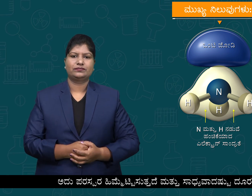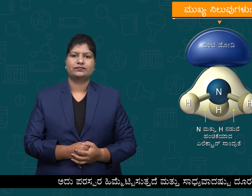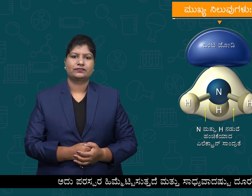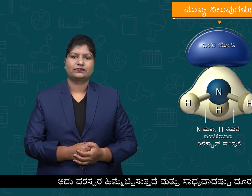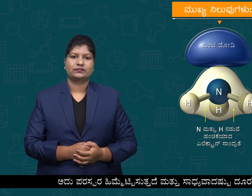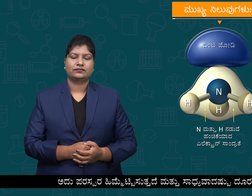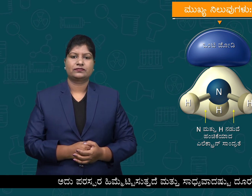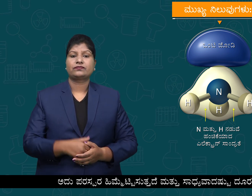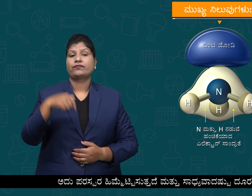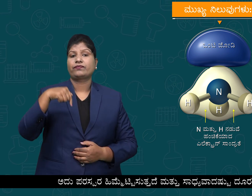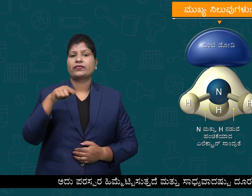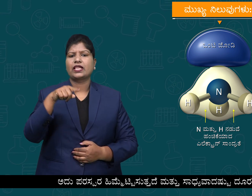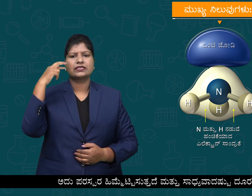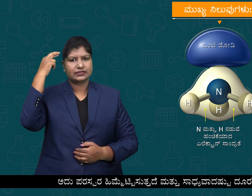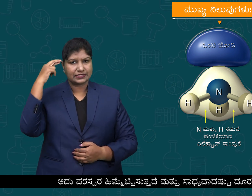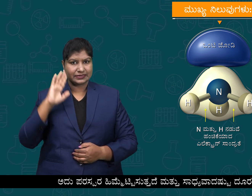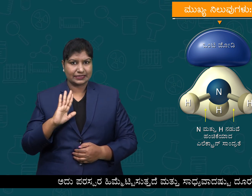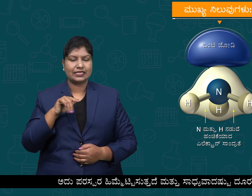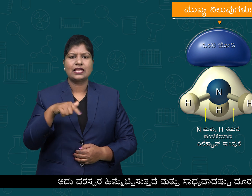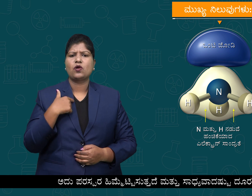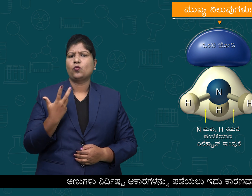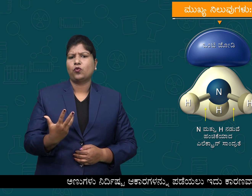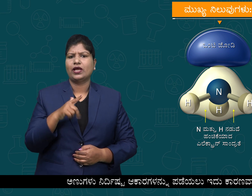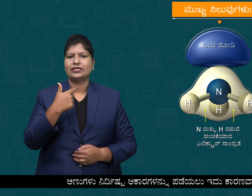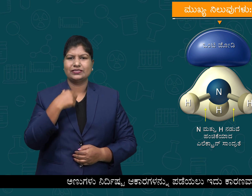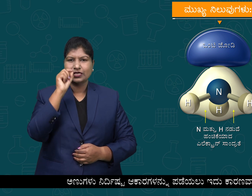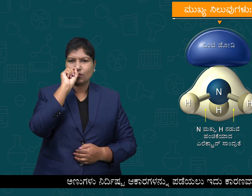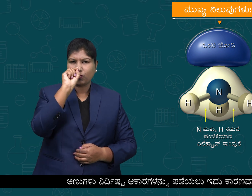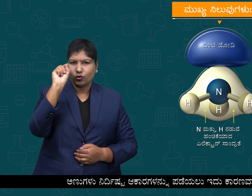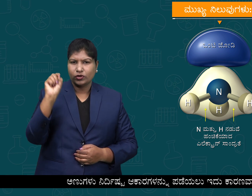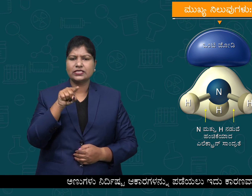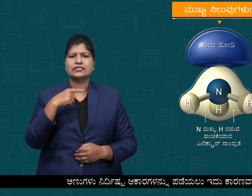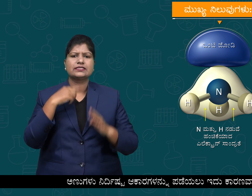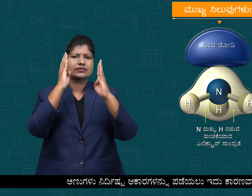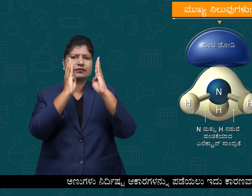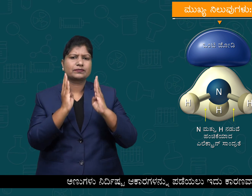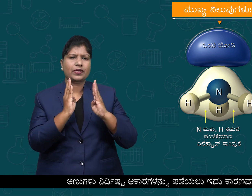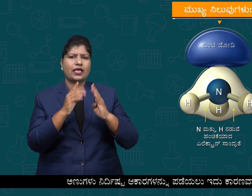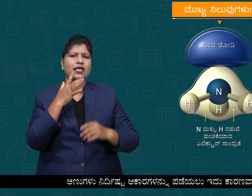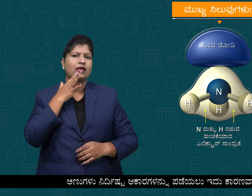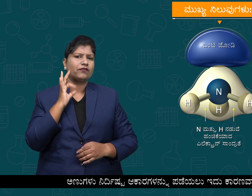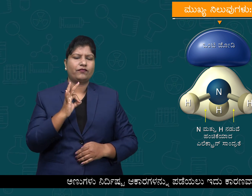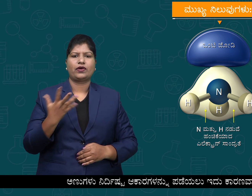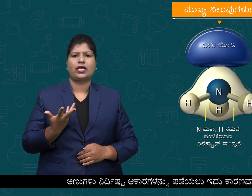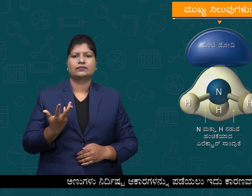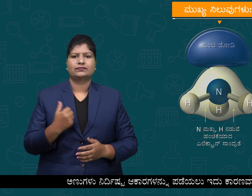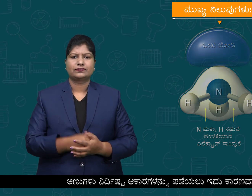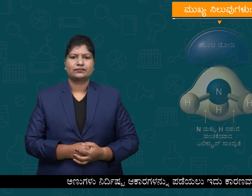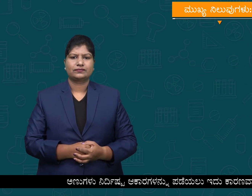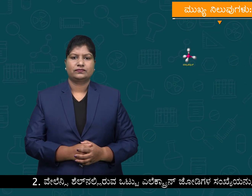ಮತ್ತು ಸಾಧ್ಯವಾದಷ್ಟು ದೂರದಲ್ಲಿದೆ. ಅಣುಗಳು ನಿರ್ದಿಷ್ಟ ಆಕಾರಗಳನ್ನು ಪಡೆಯಲು ಇದು ಕಾರಣವಾಗಿದೆ.